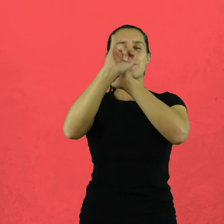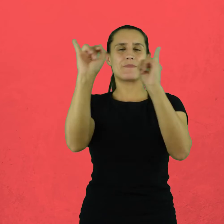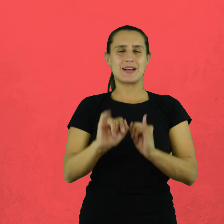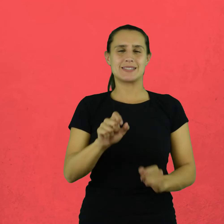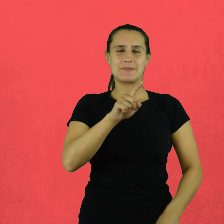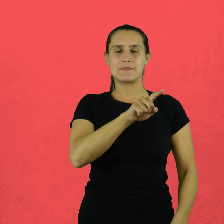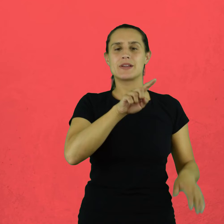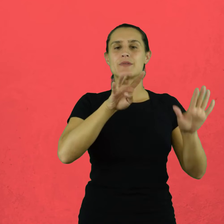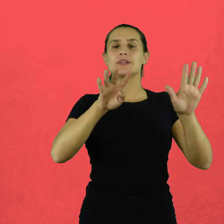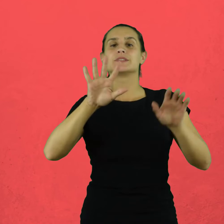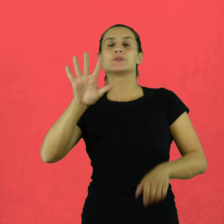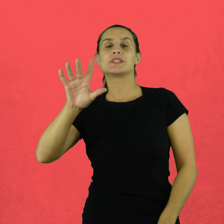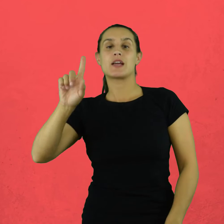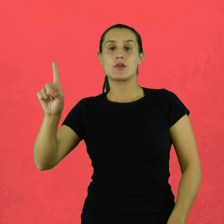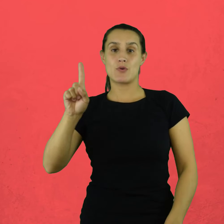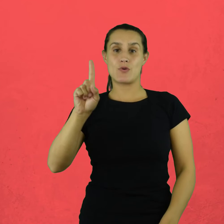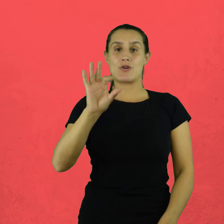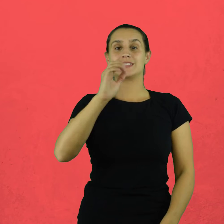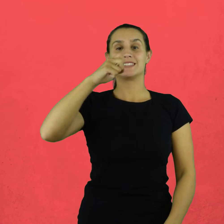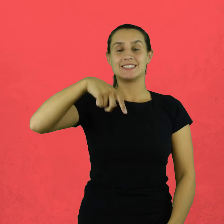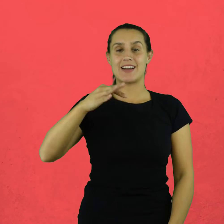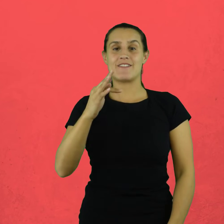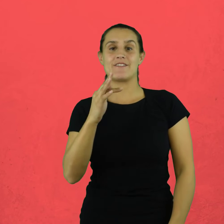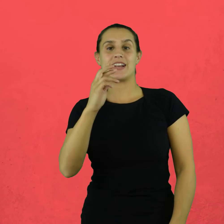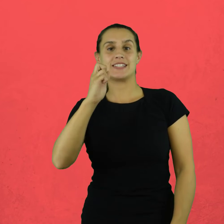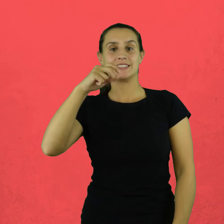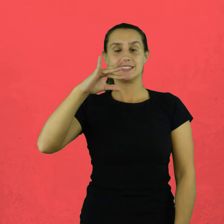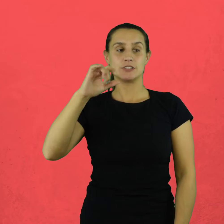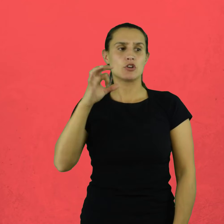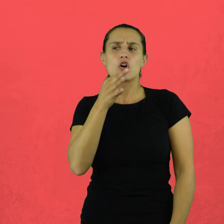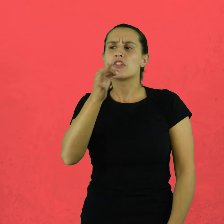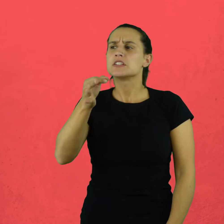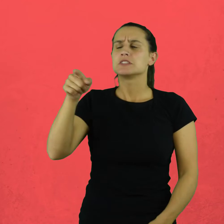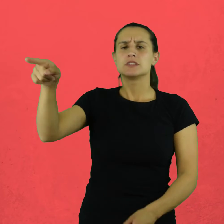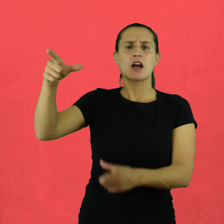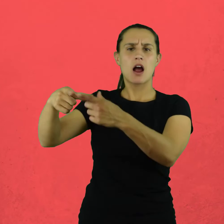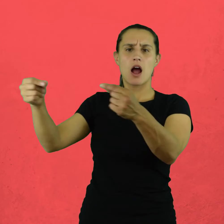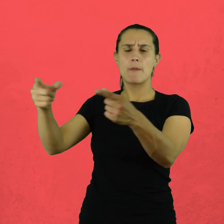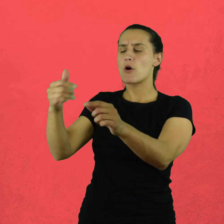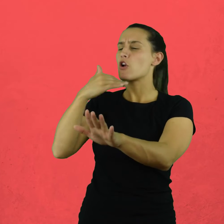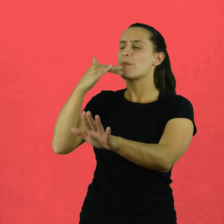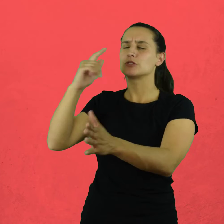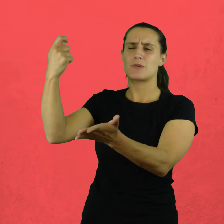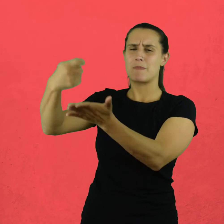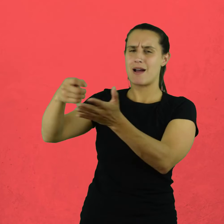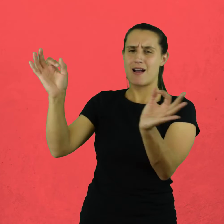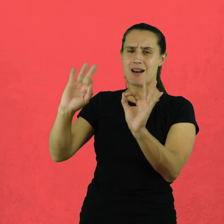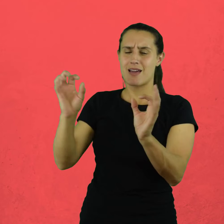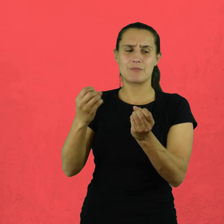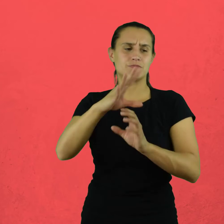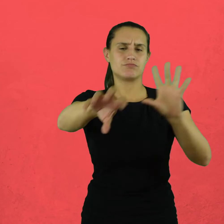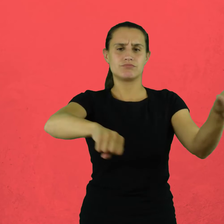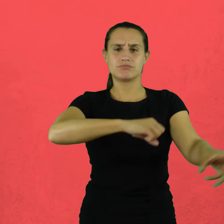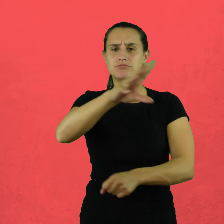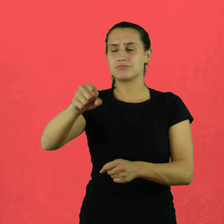de Paz que se firmó en 1951 en San Francisco se liberó a los japoneses del pago de indemnizaciones por los